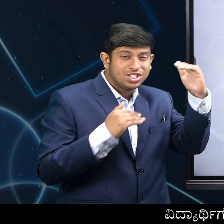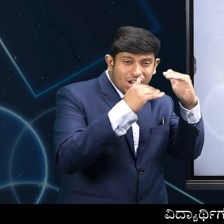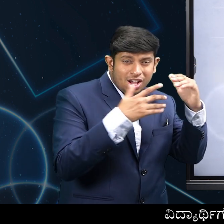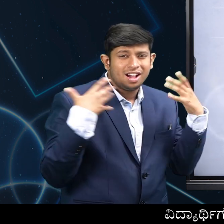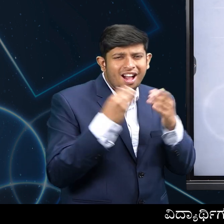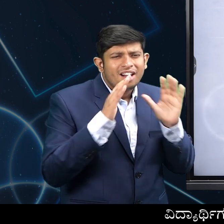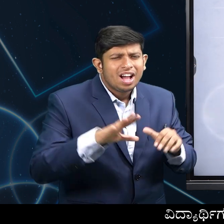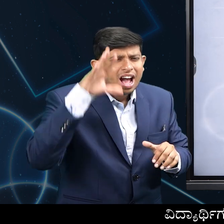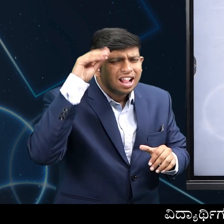ಸಂಕ್ಷಿಪ್ತವಾಗಿ ಹೇಳೋಣ.